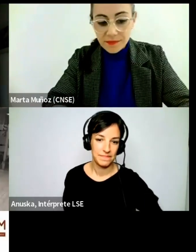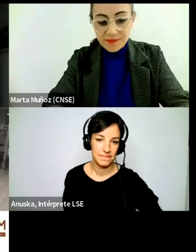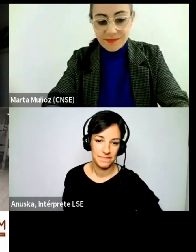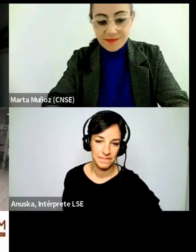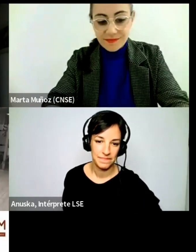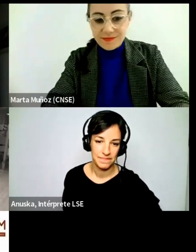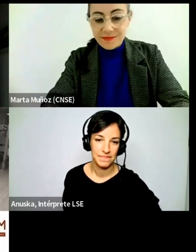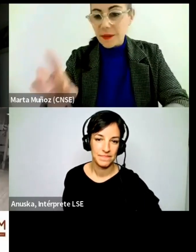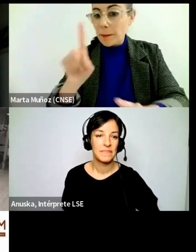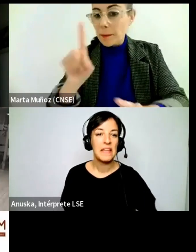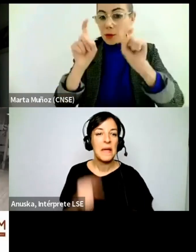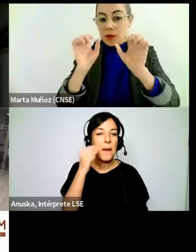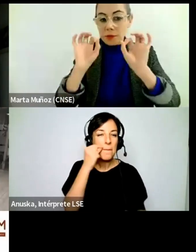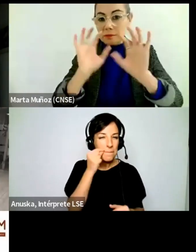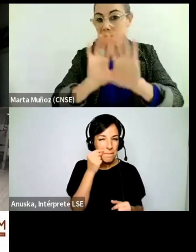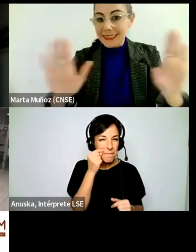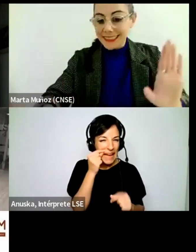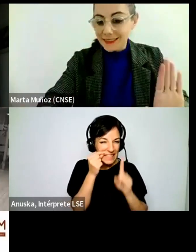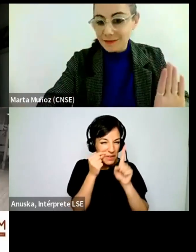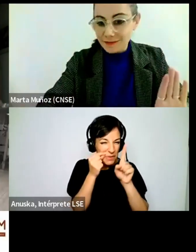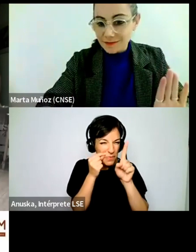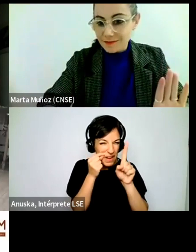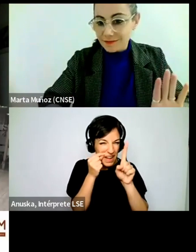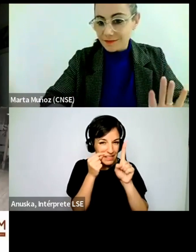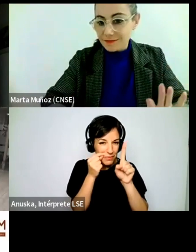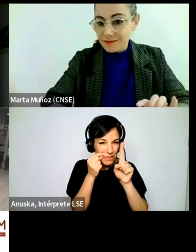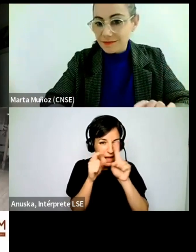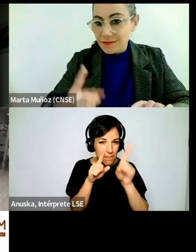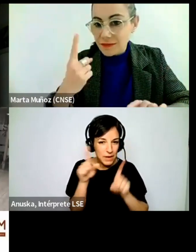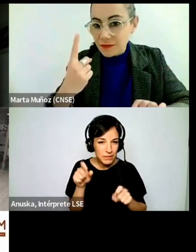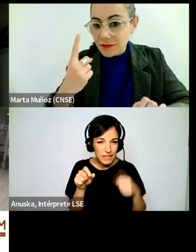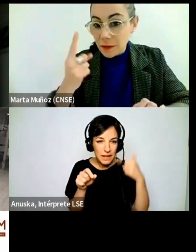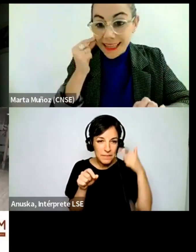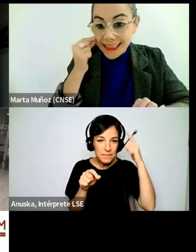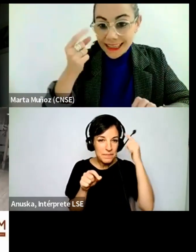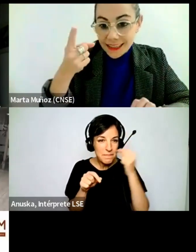Que os haga yo una última pregunta.